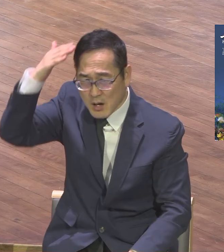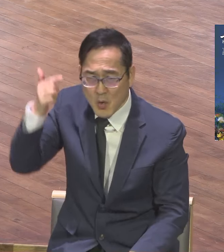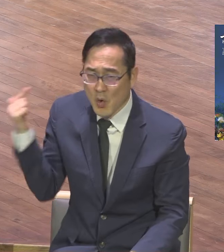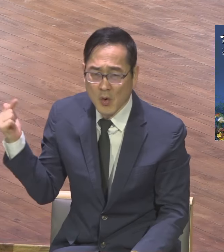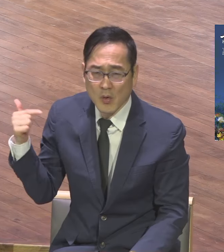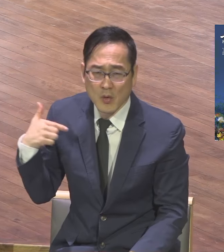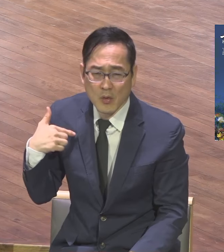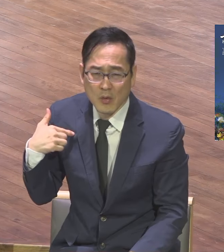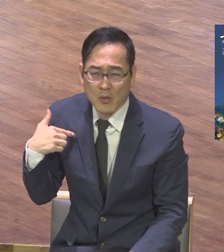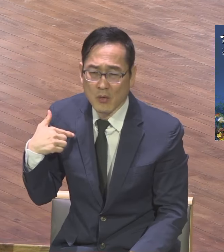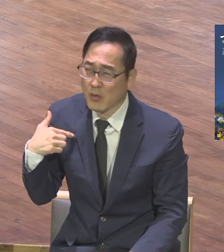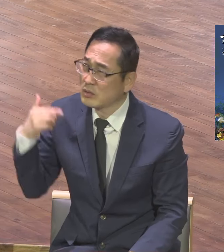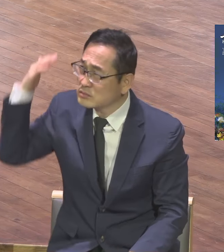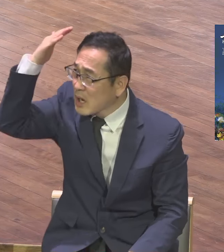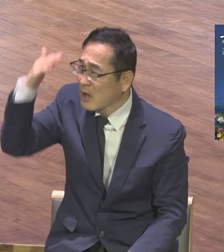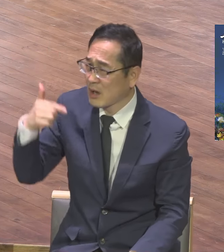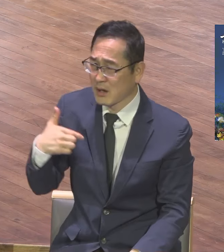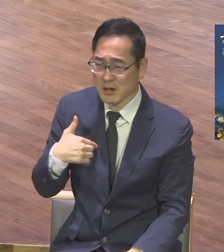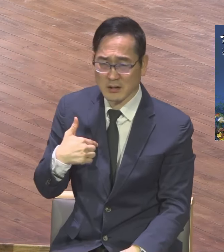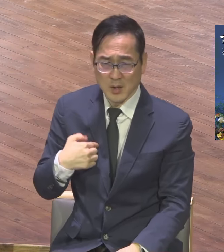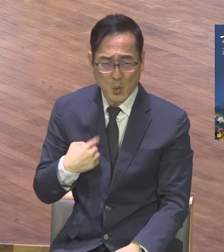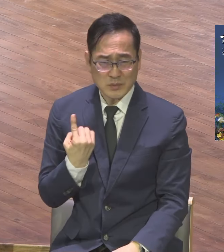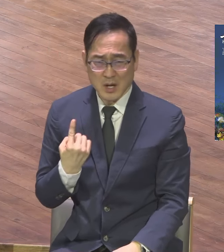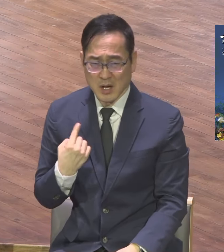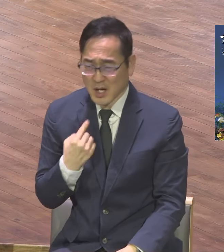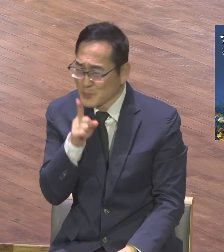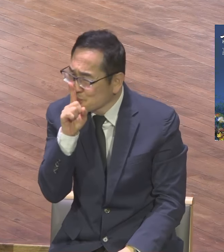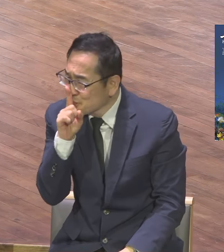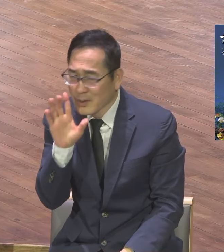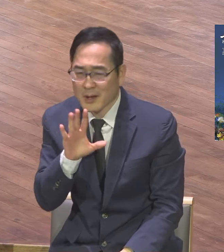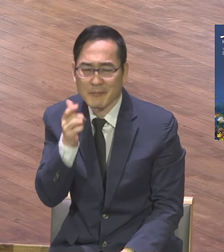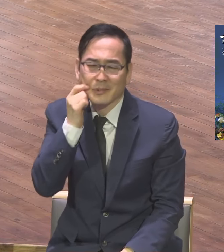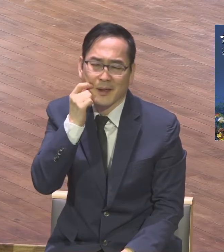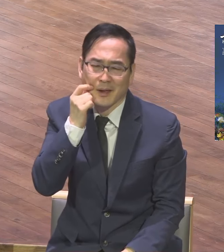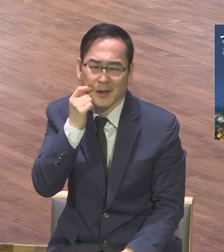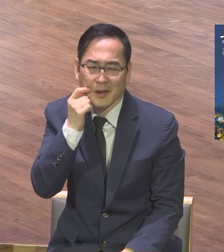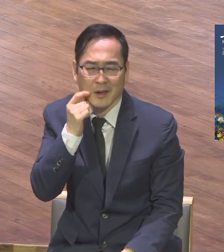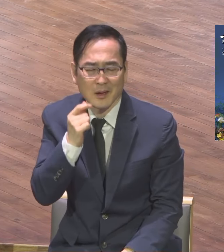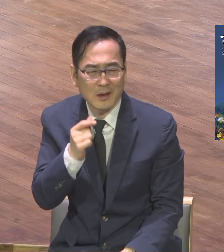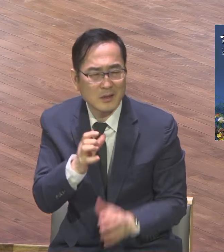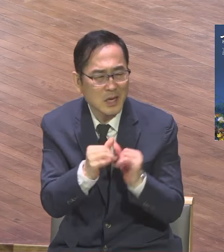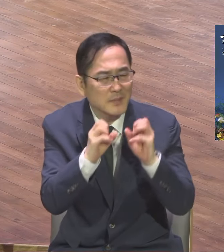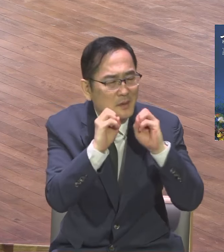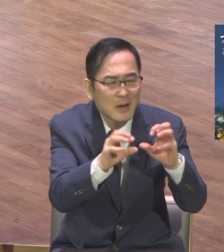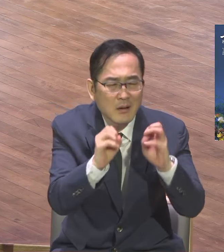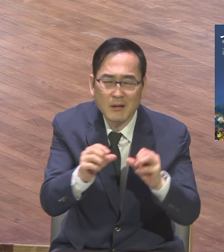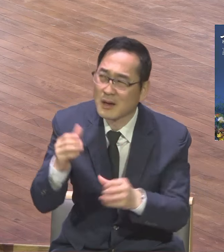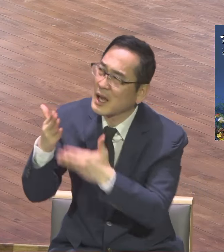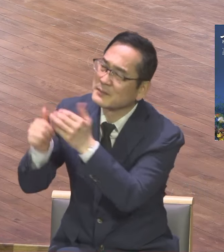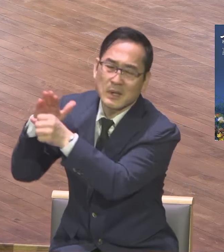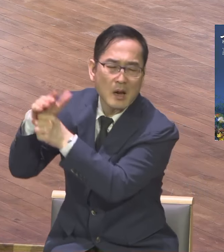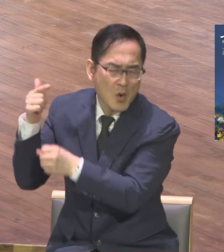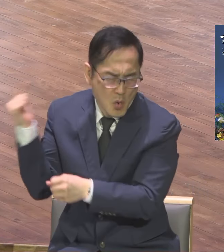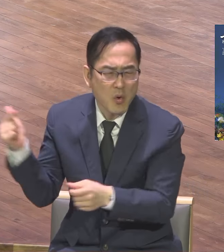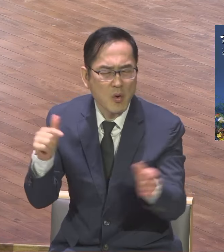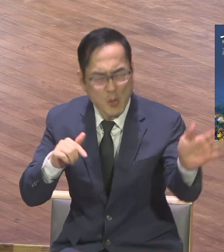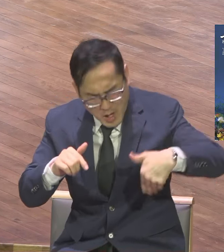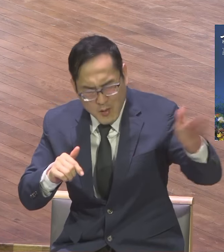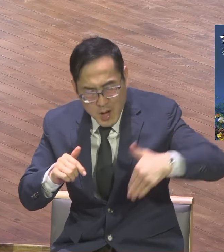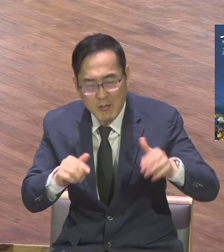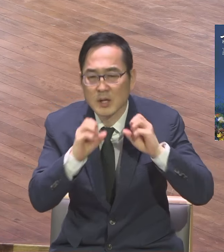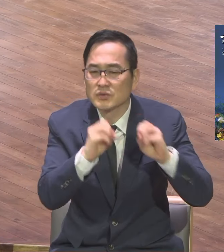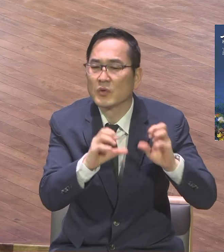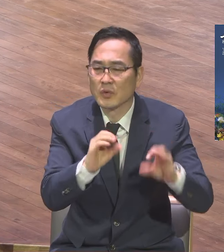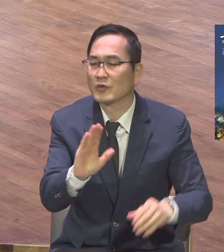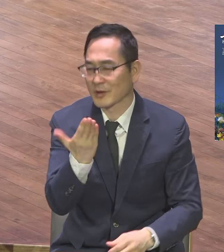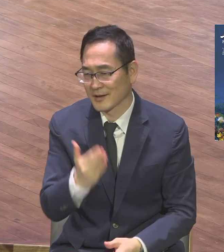전하노라. 하나님의 사랑받은 사람 하나님 계명을 지키고 하나님 말씀을 지키는 것이다. 이것이 무엇이냐?